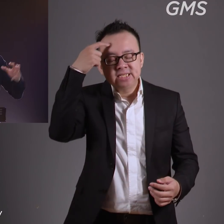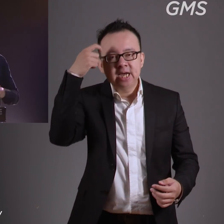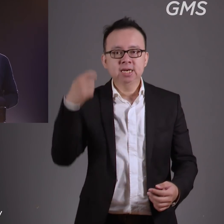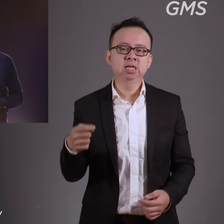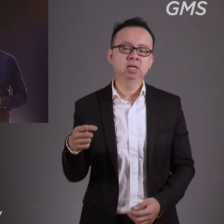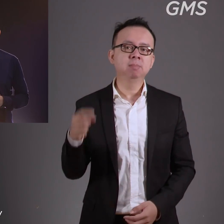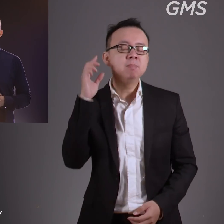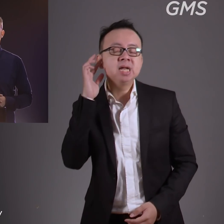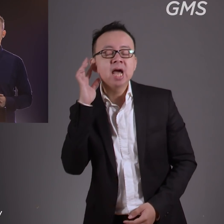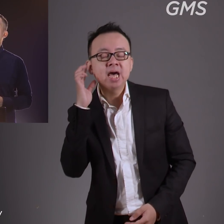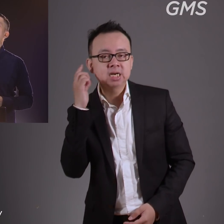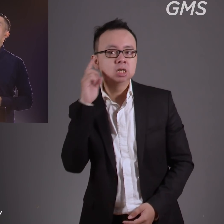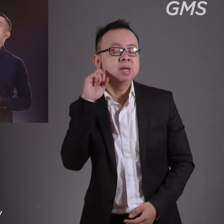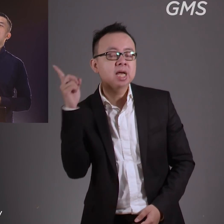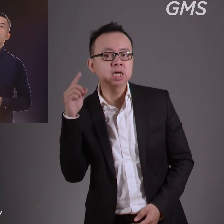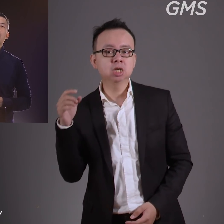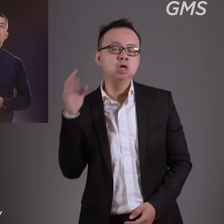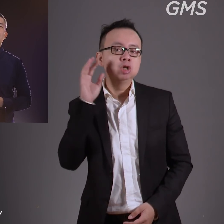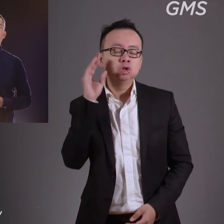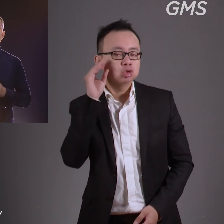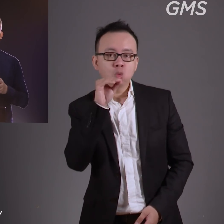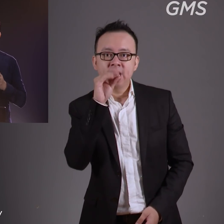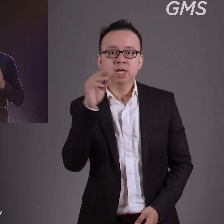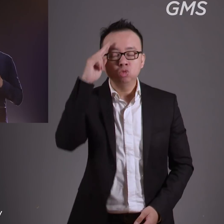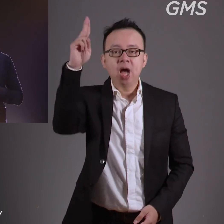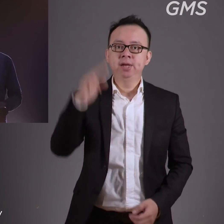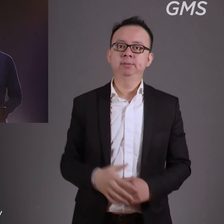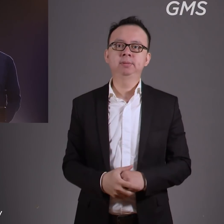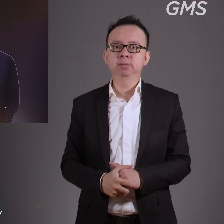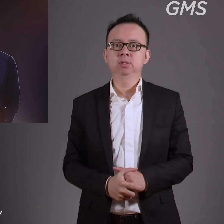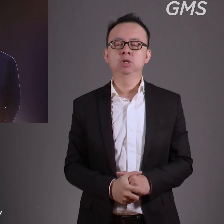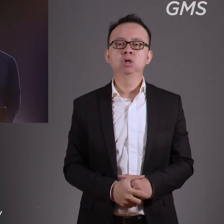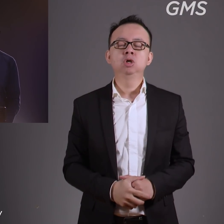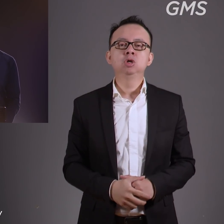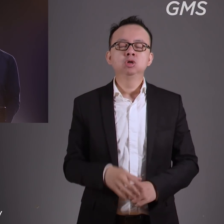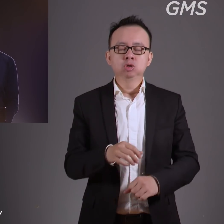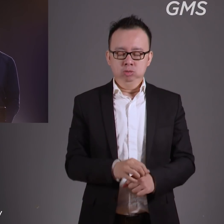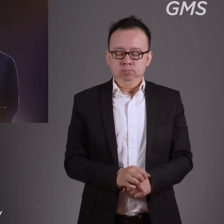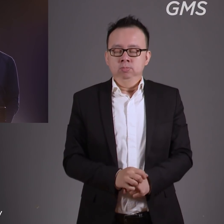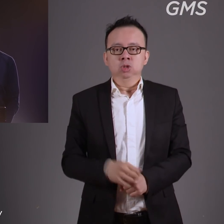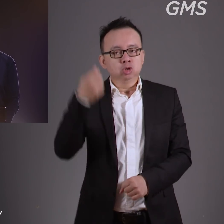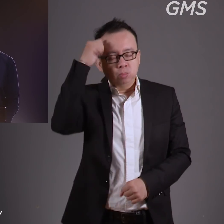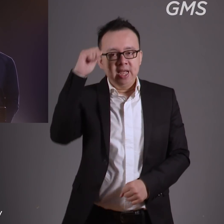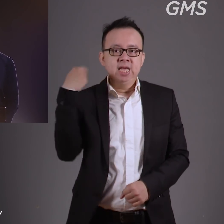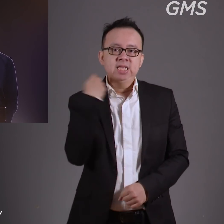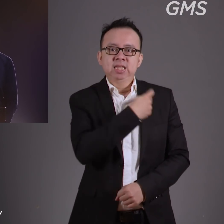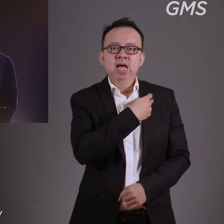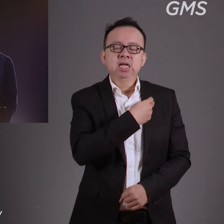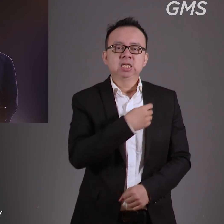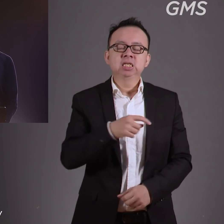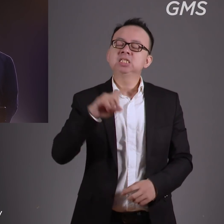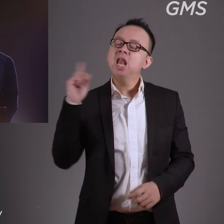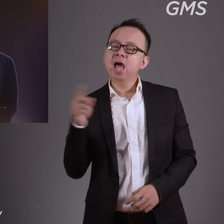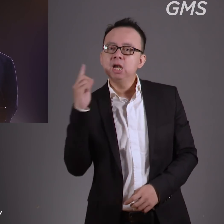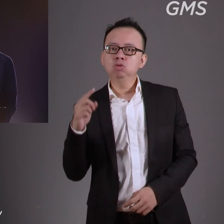memberkati keluarga kita. Supaya dalam silsilah keluarga kita selalu ada tuntunan yang maha kuasa. Belajarlah